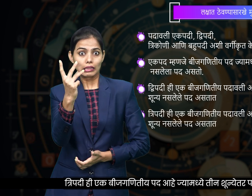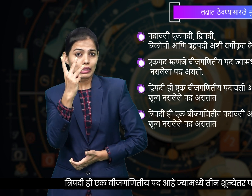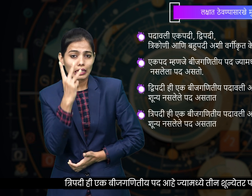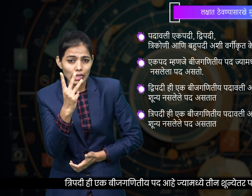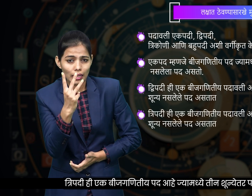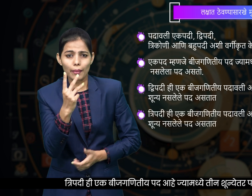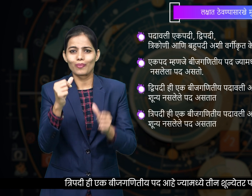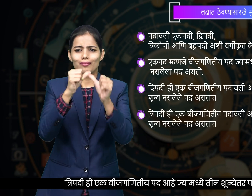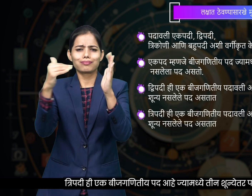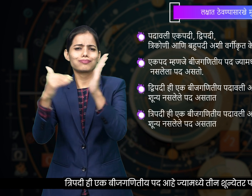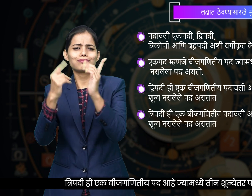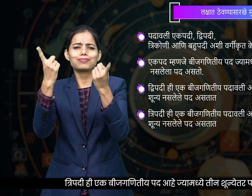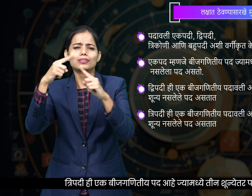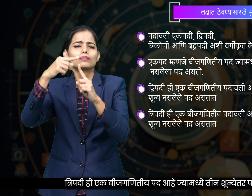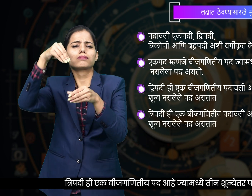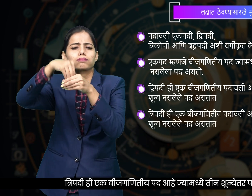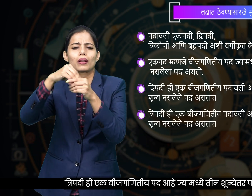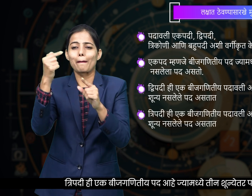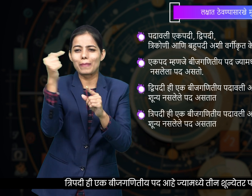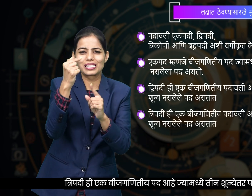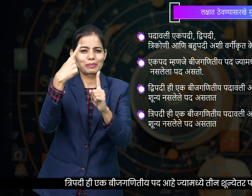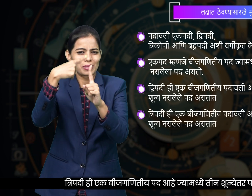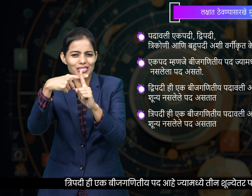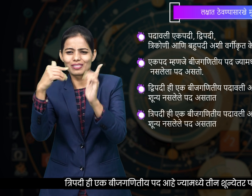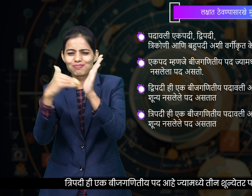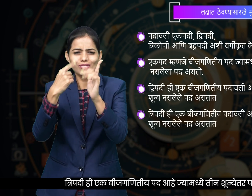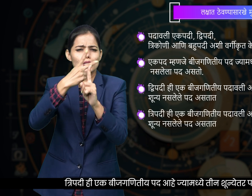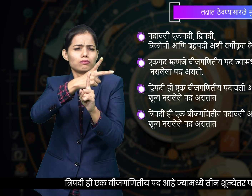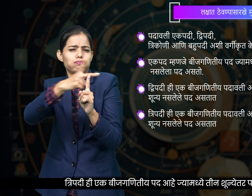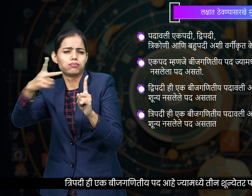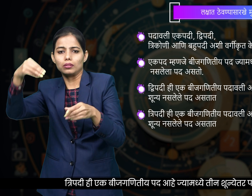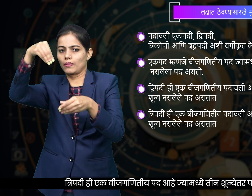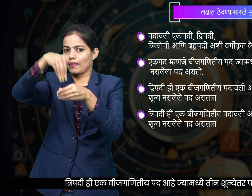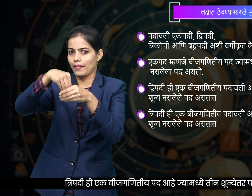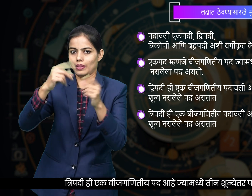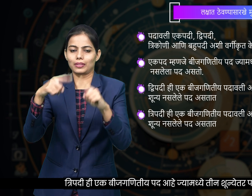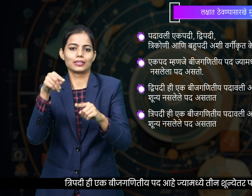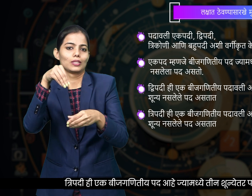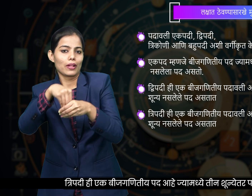त्रिपदी ही एक बीजगणितीय पद आहे ज्यामध्ये 3 शून्येतर पद आहेत.